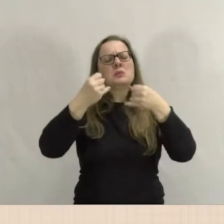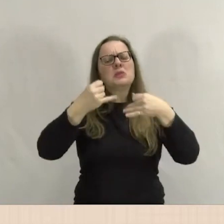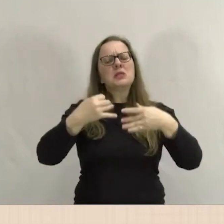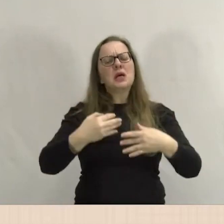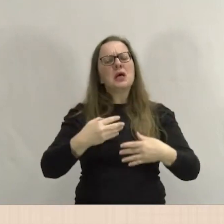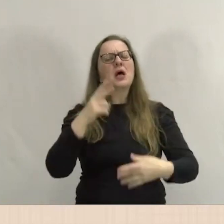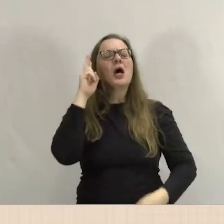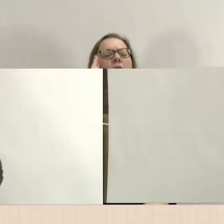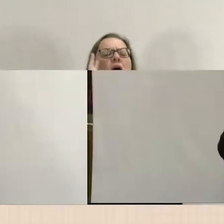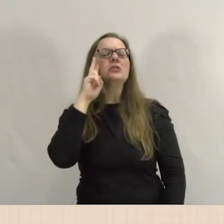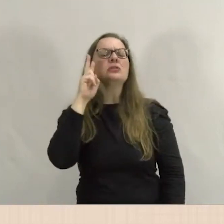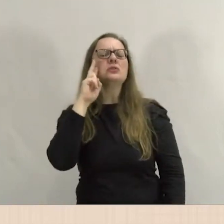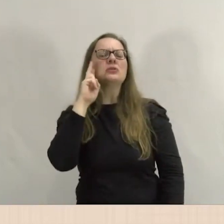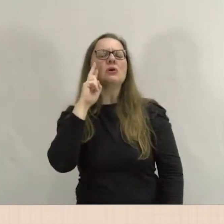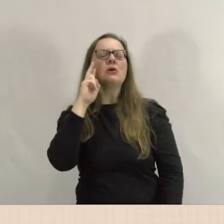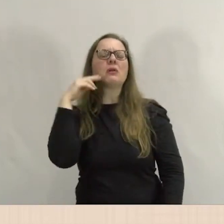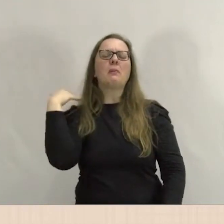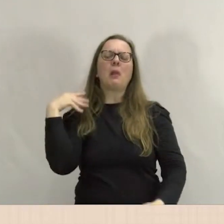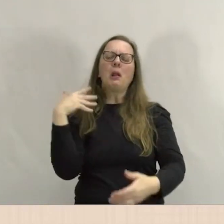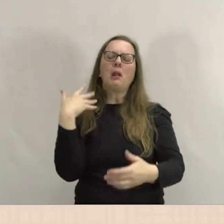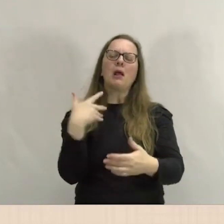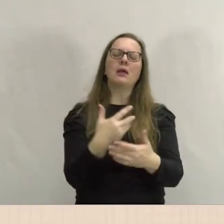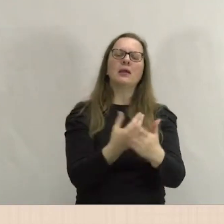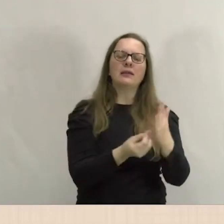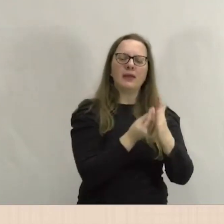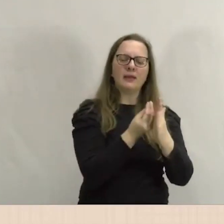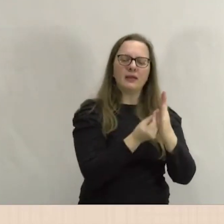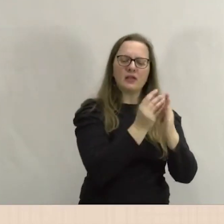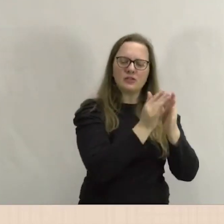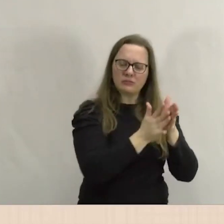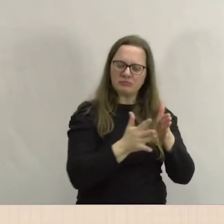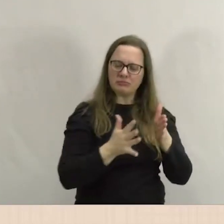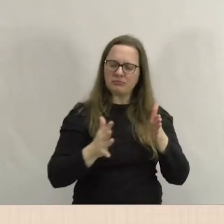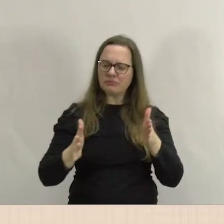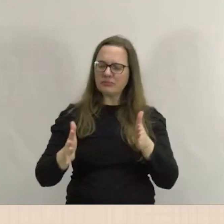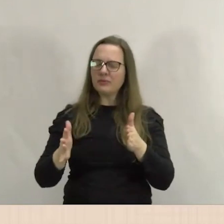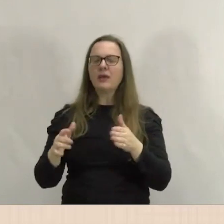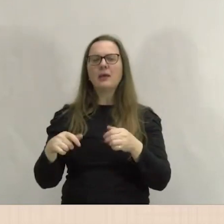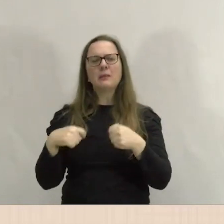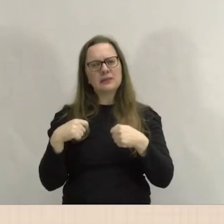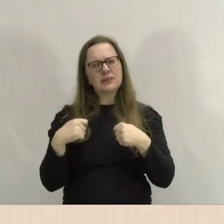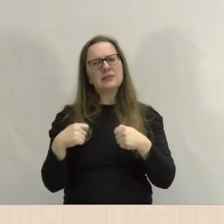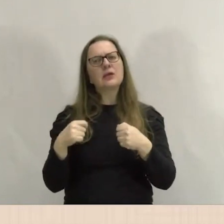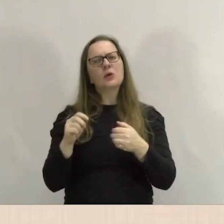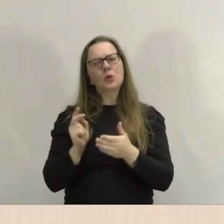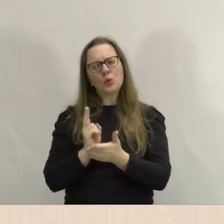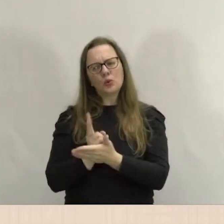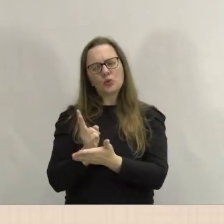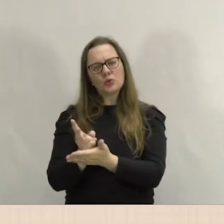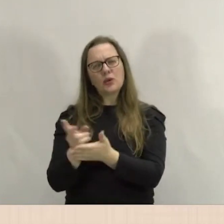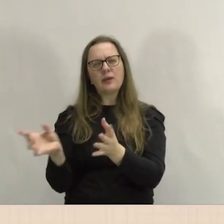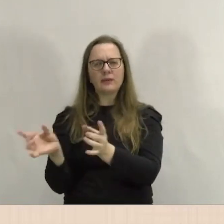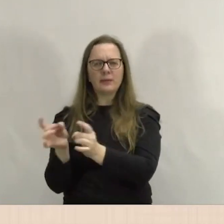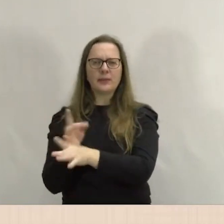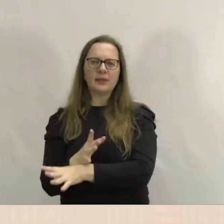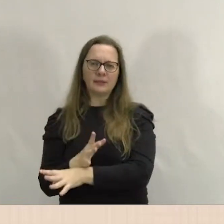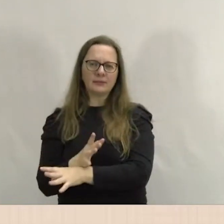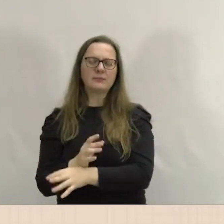o livro de Colossenses, até a próxima conferência, me dê um certo